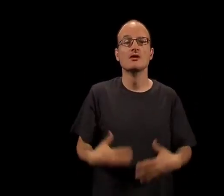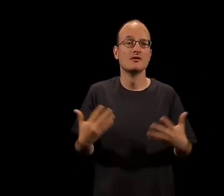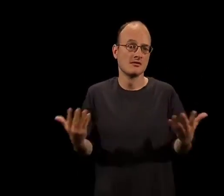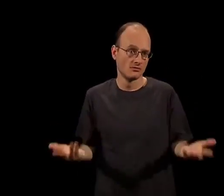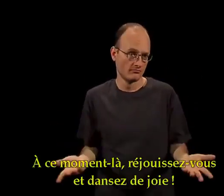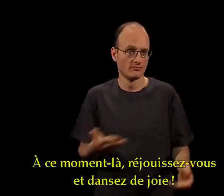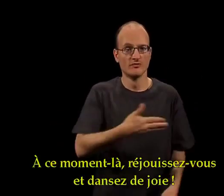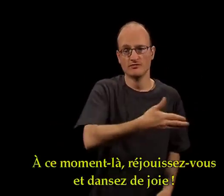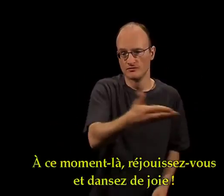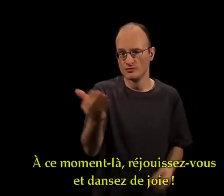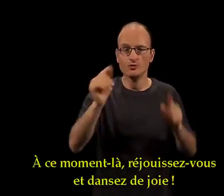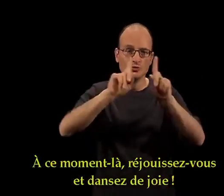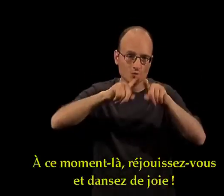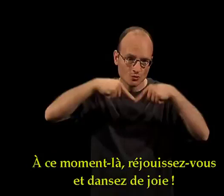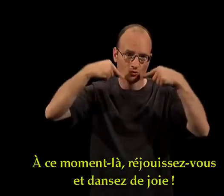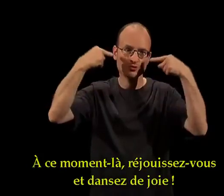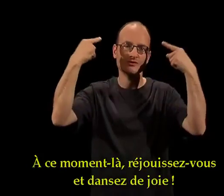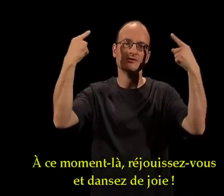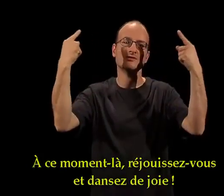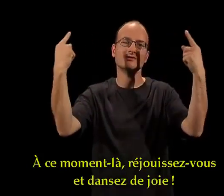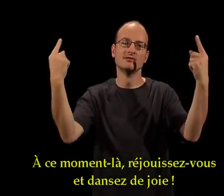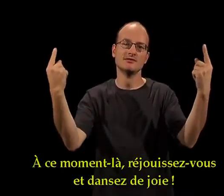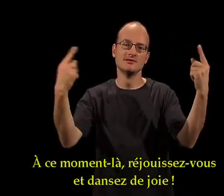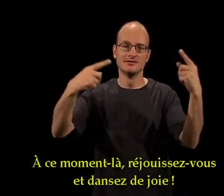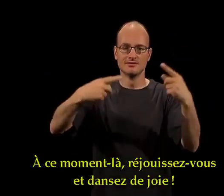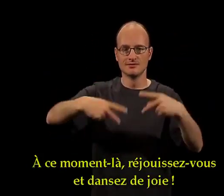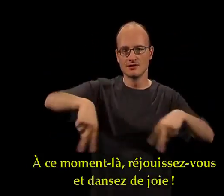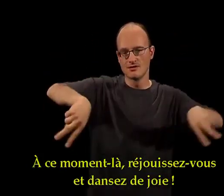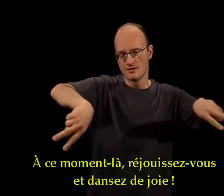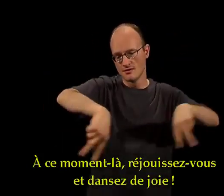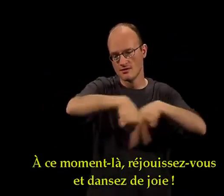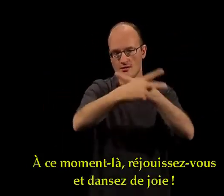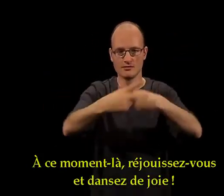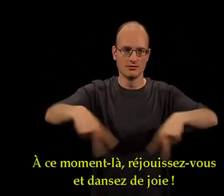À ce moment-là, réjouissez-vous et dansez de joie.